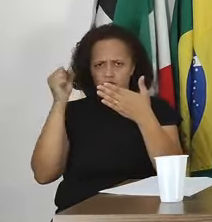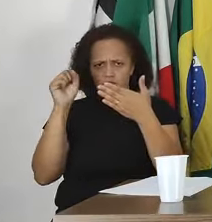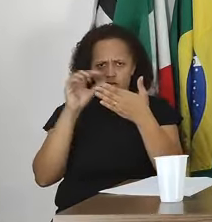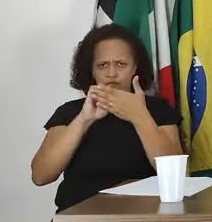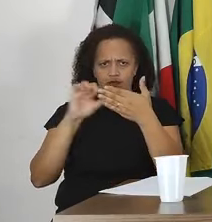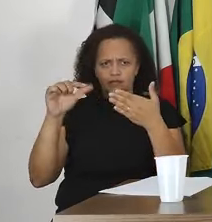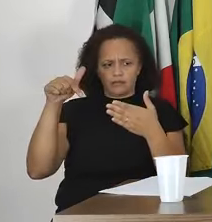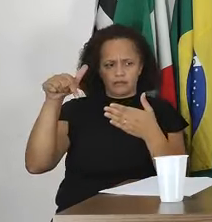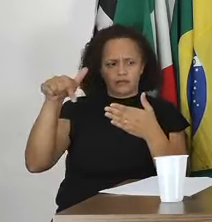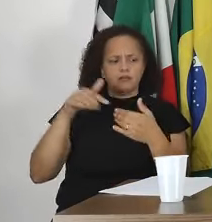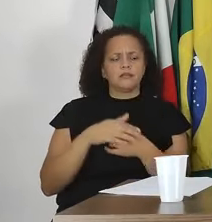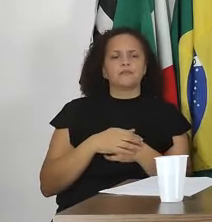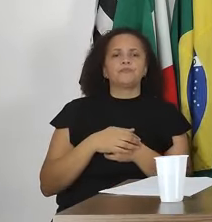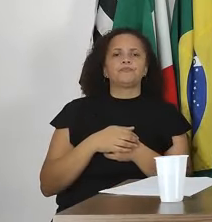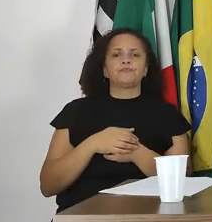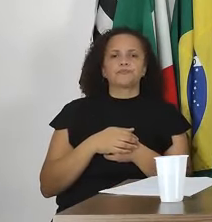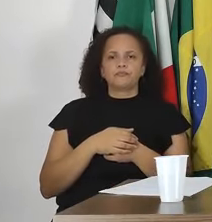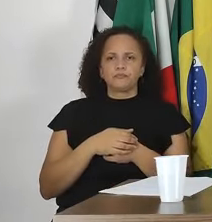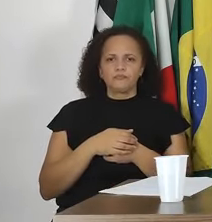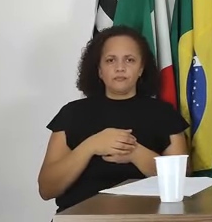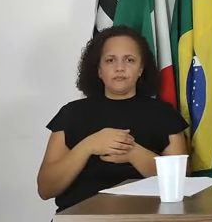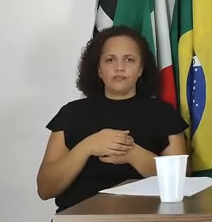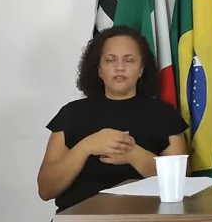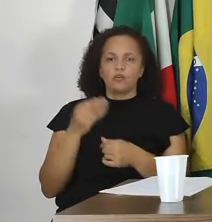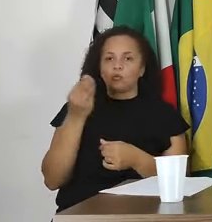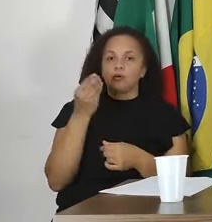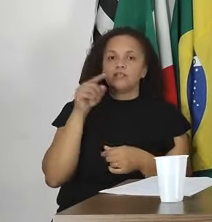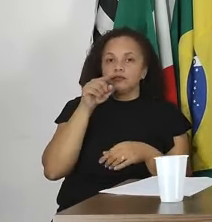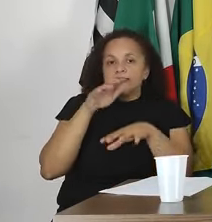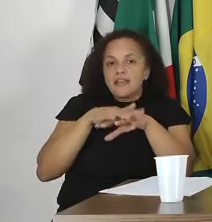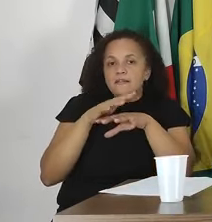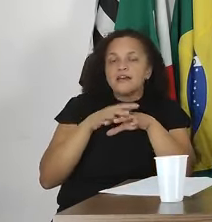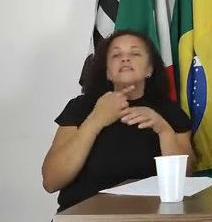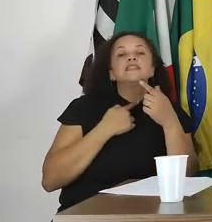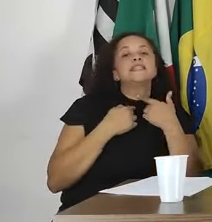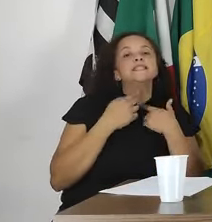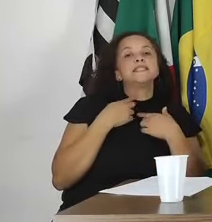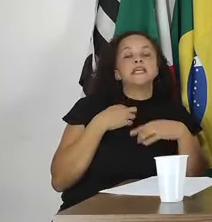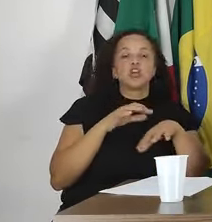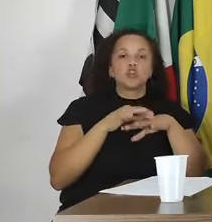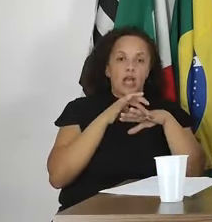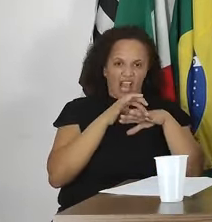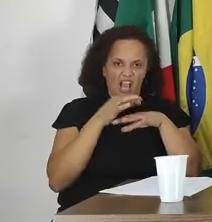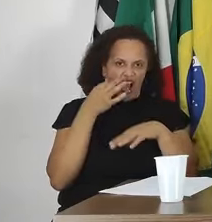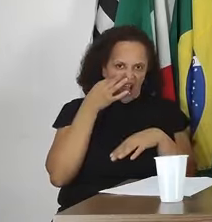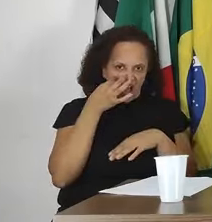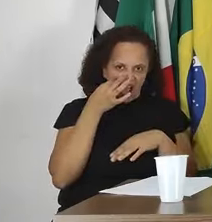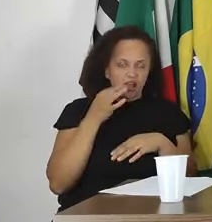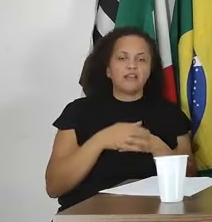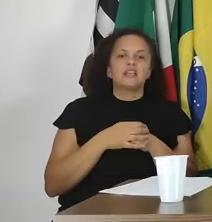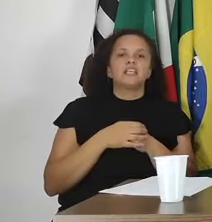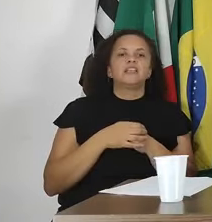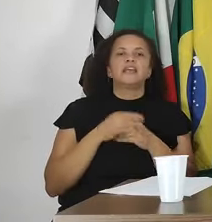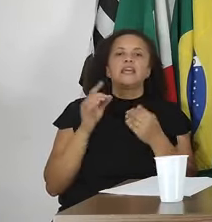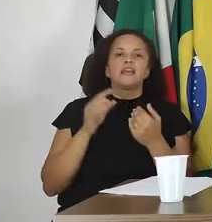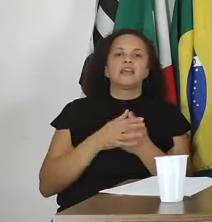da carne é inimizade contra Deus, pois não é sujeito à lei de Deus, nem em verdade o pode